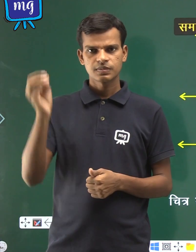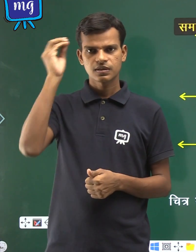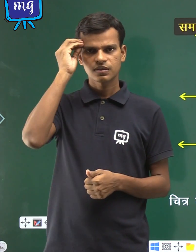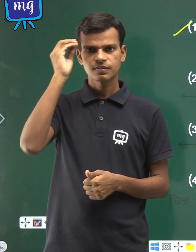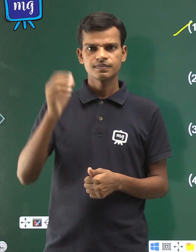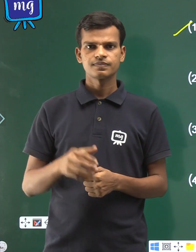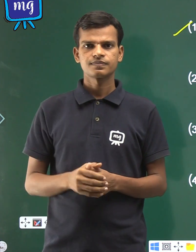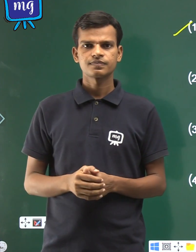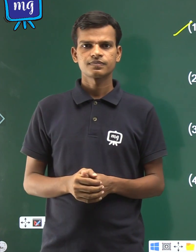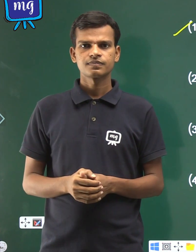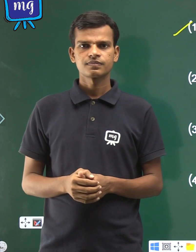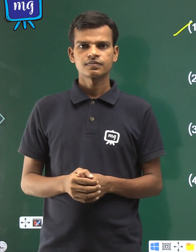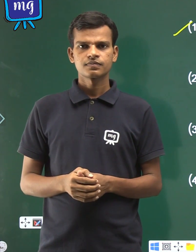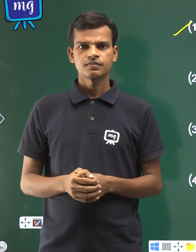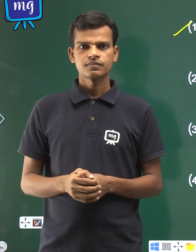गया।